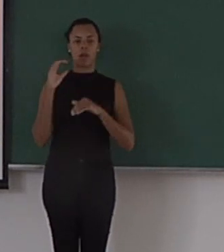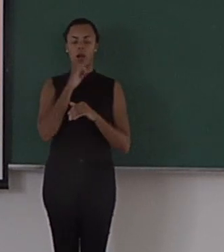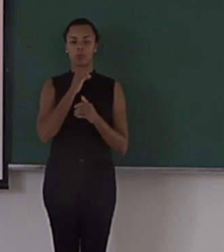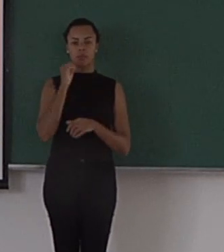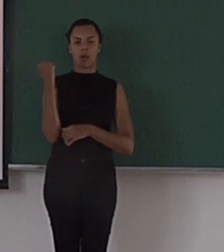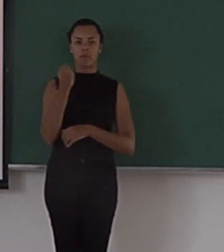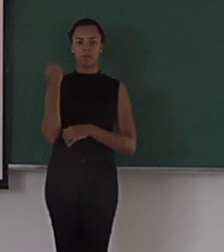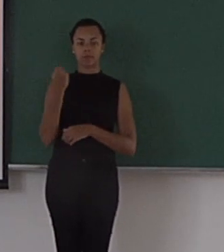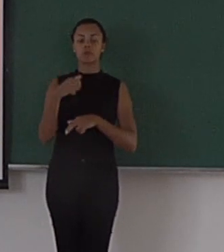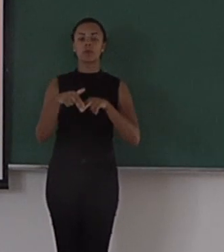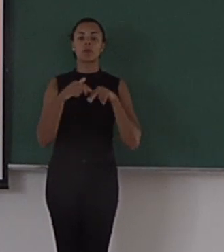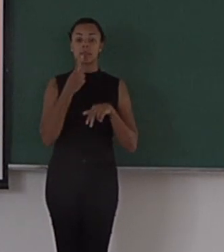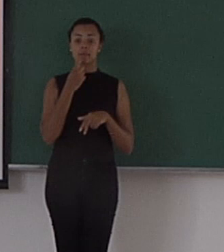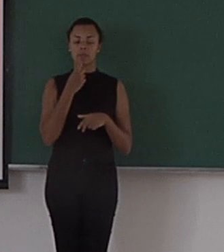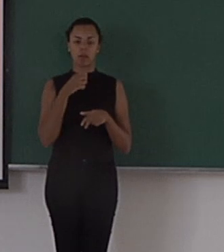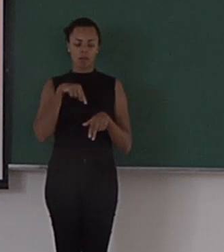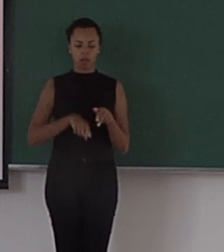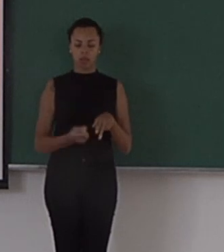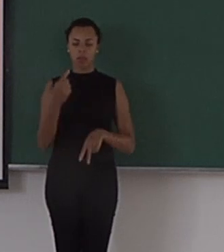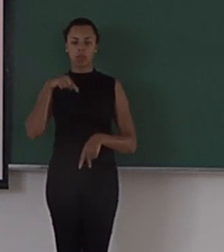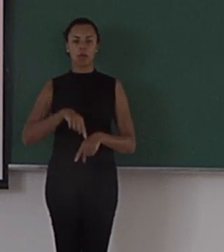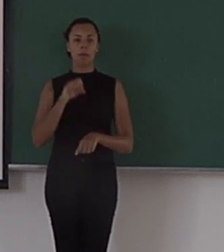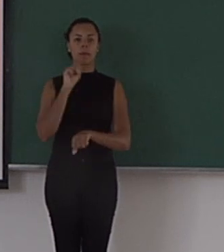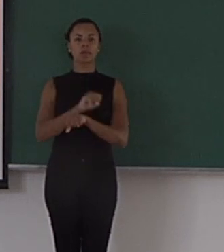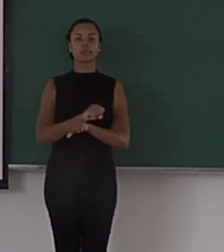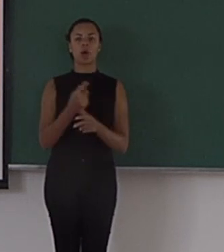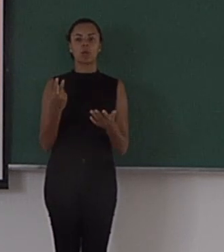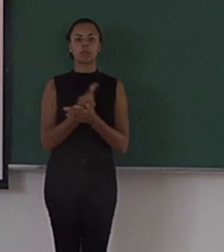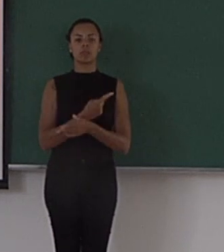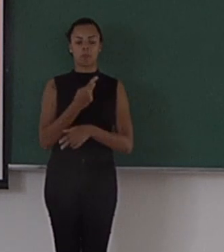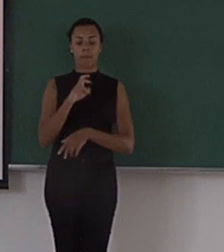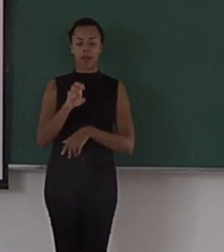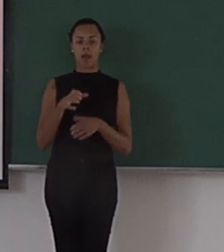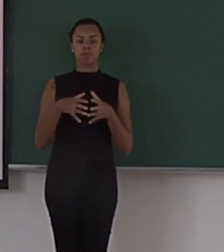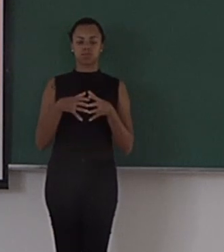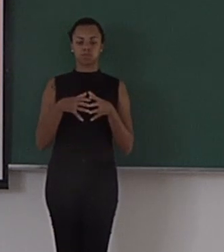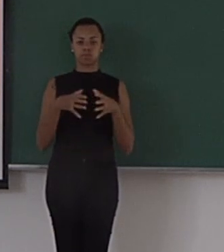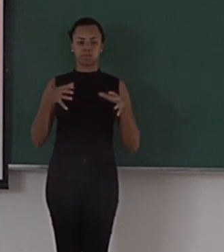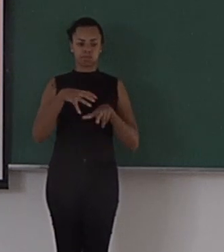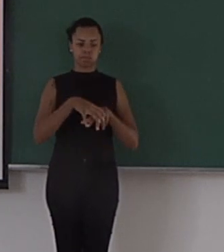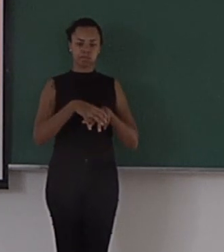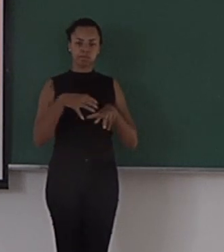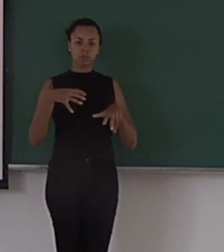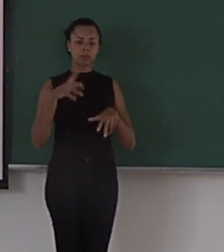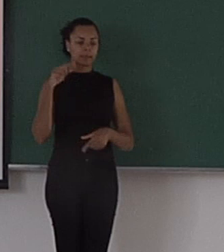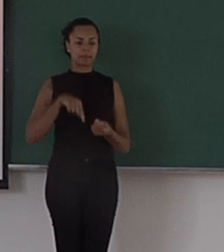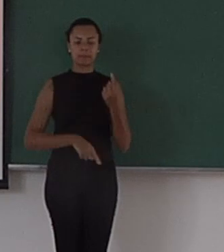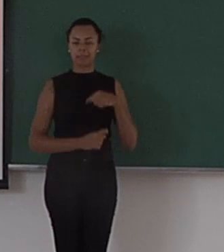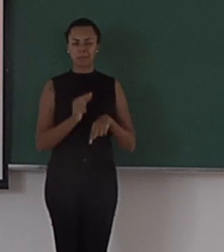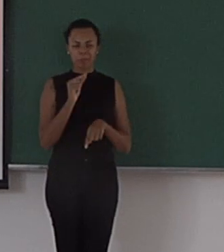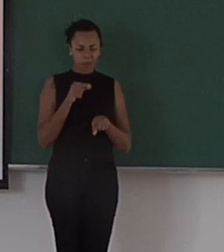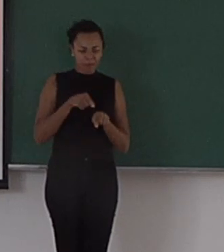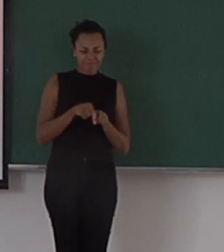fluxo sanguíneo, às vezes, é interrompido, o indivíduo faz uma síndrome compartimental. O pé fica inchado, o sangue não flui